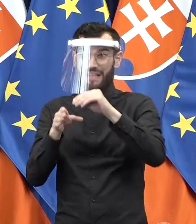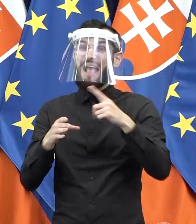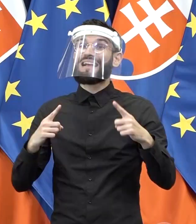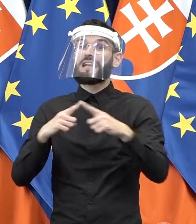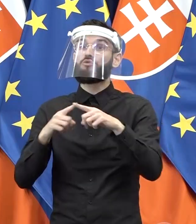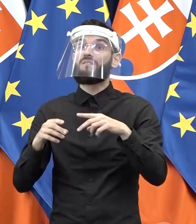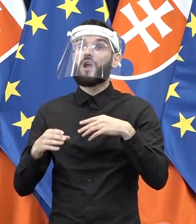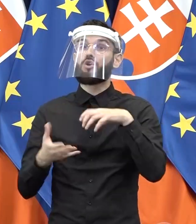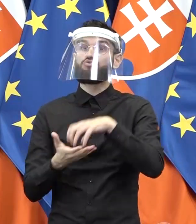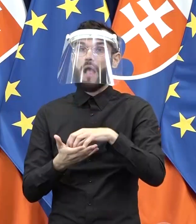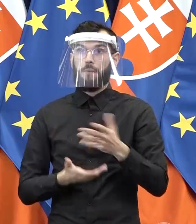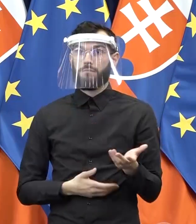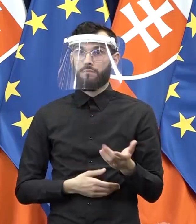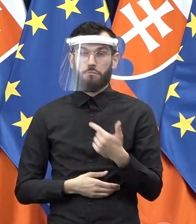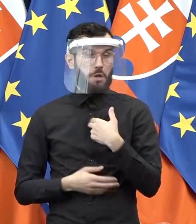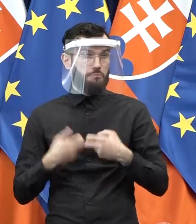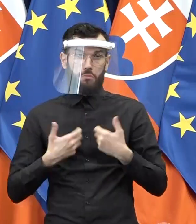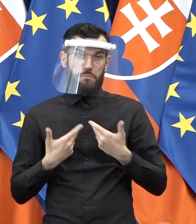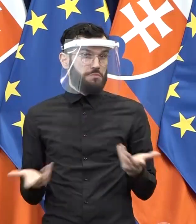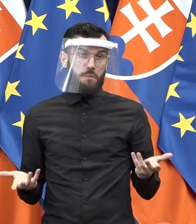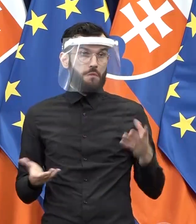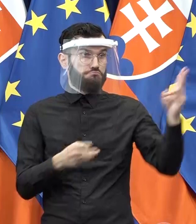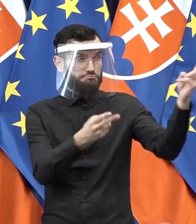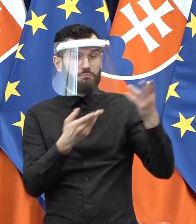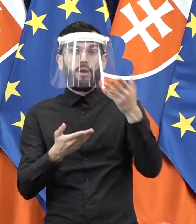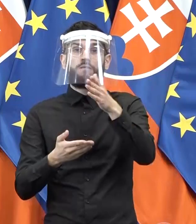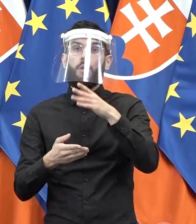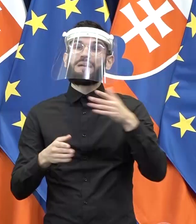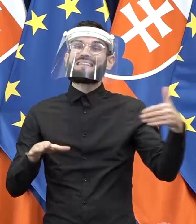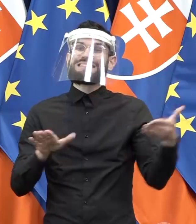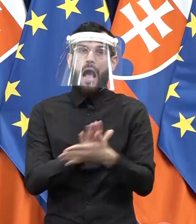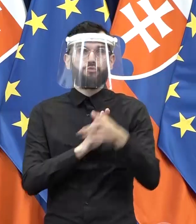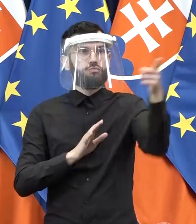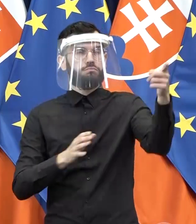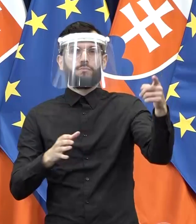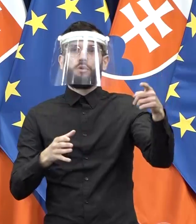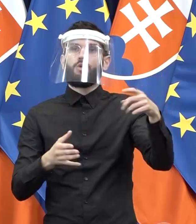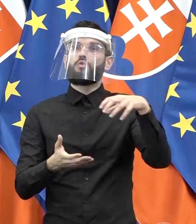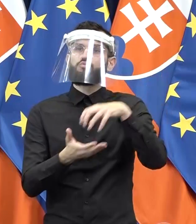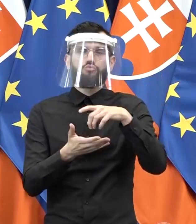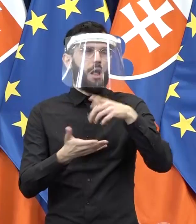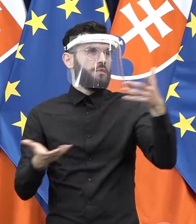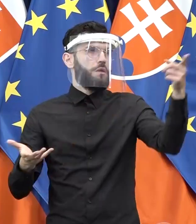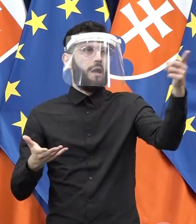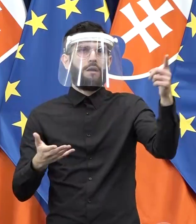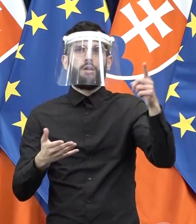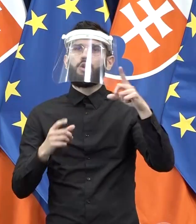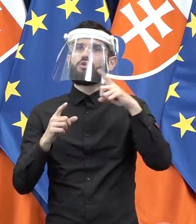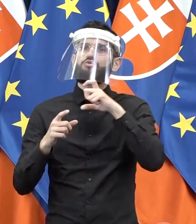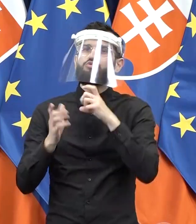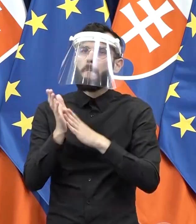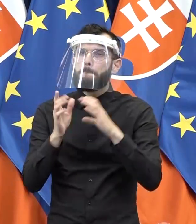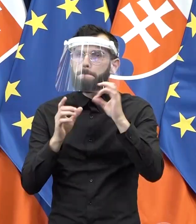týmto krokom. Nemáme najmenší problém, aby sme prizvali zástupcov, či už za združenia vyšších územných celkov, alebo z MOSu,